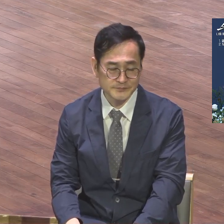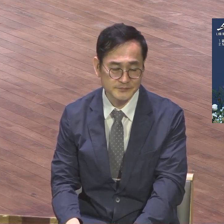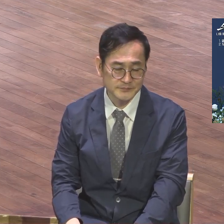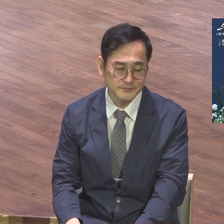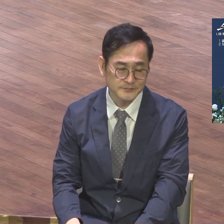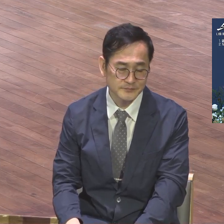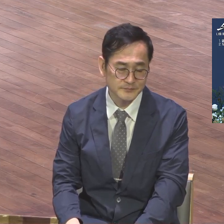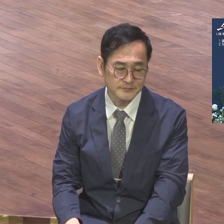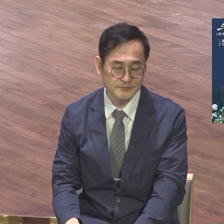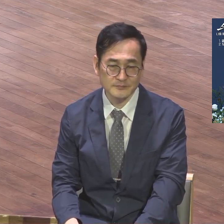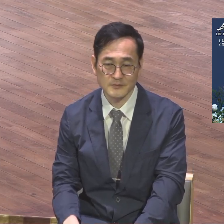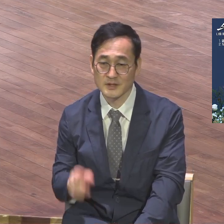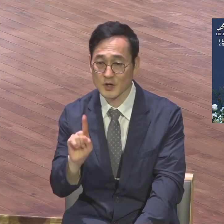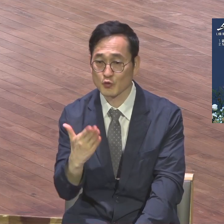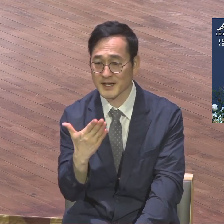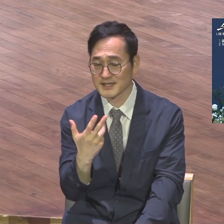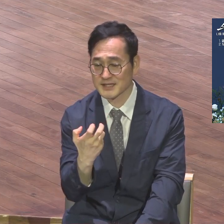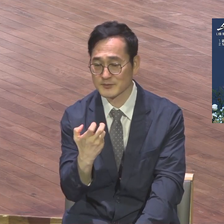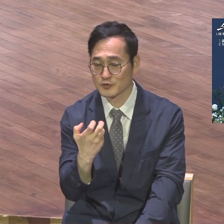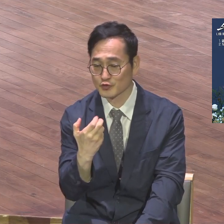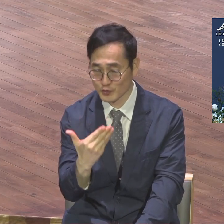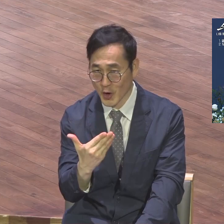7월 이후로 지금까지